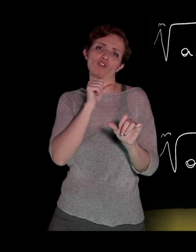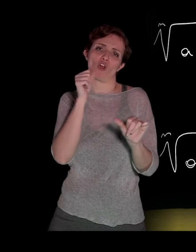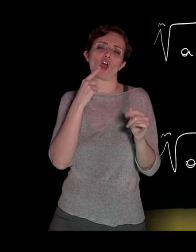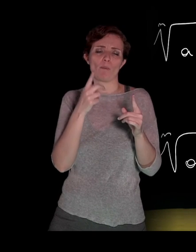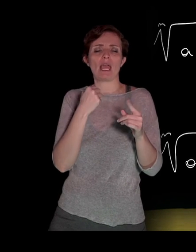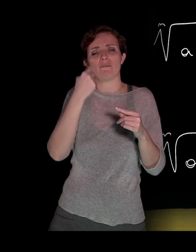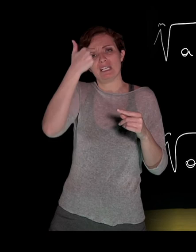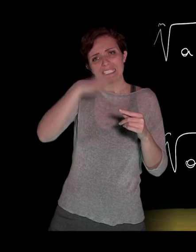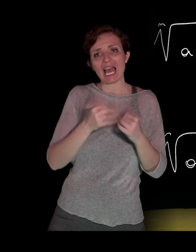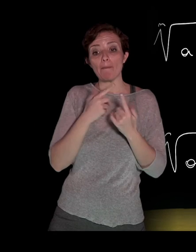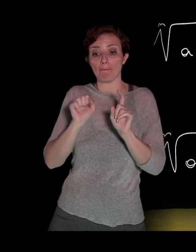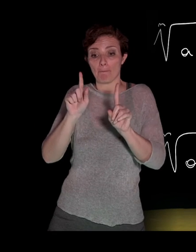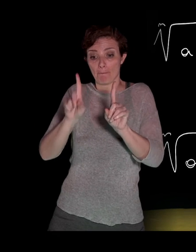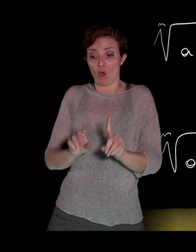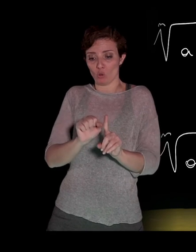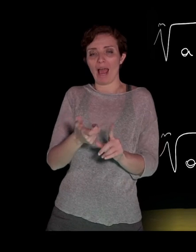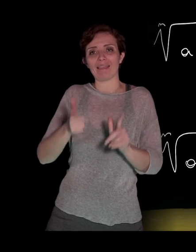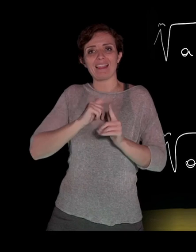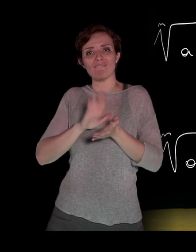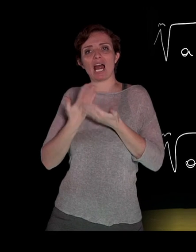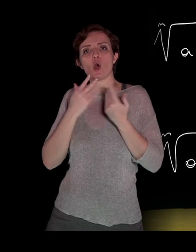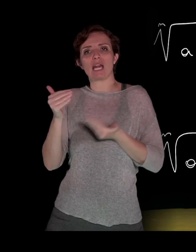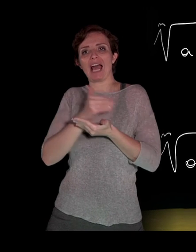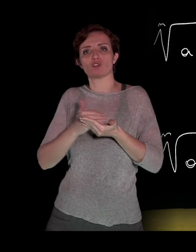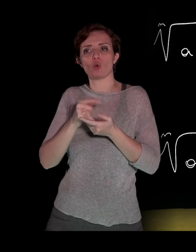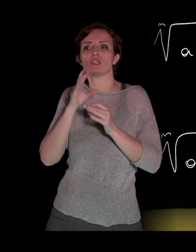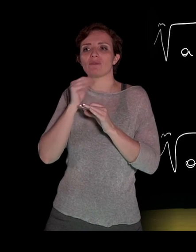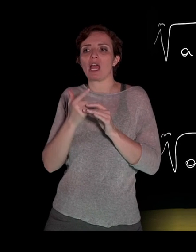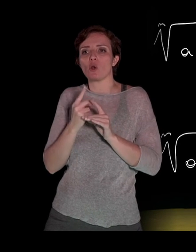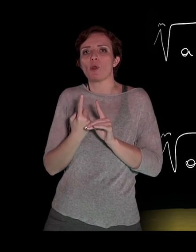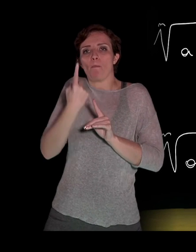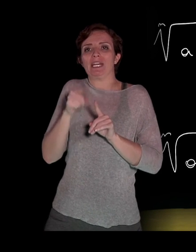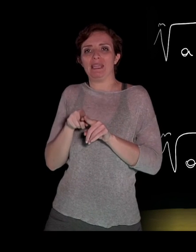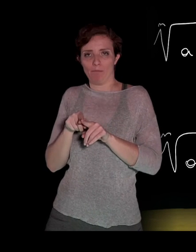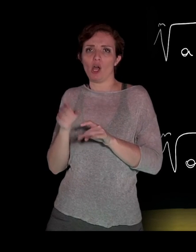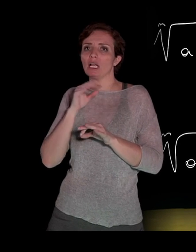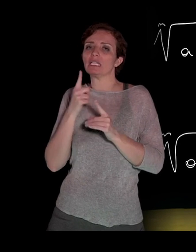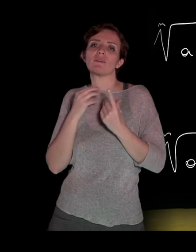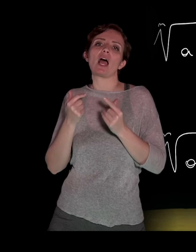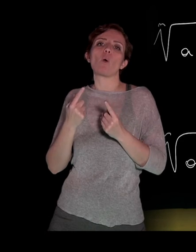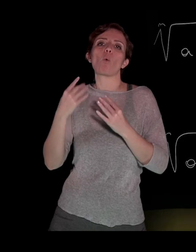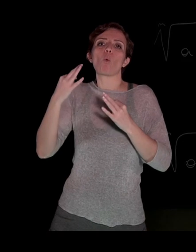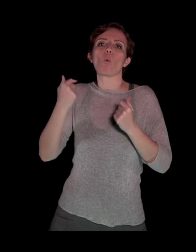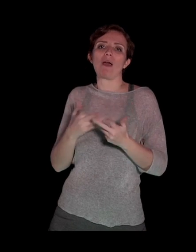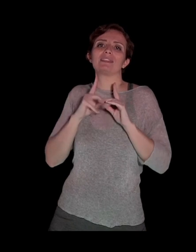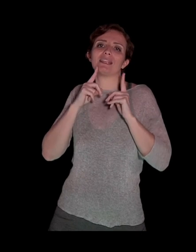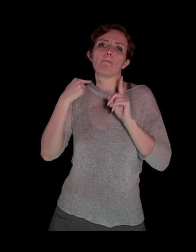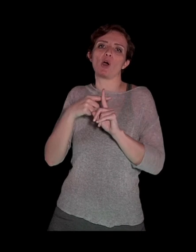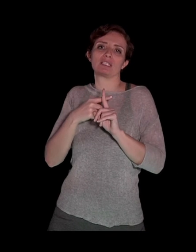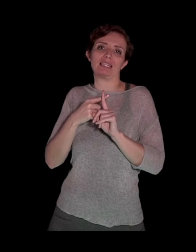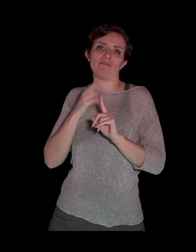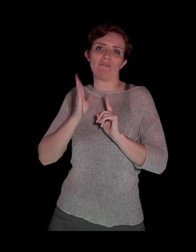che restituisce il valore assoluto sia il numero privo del suo segna quindi una quantità sostanzialmente sempre positiva